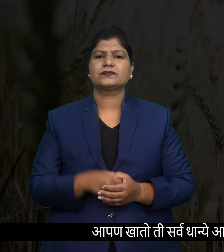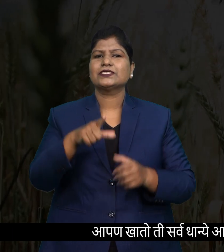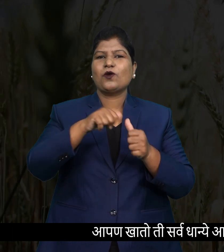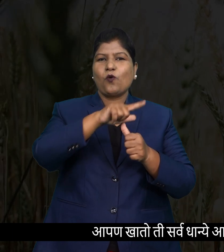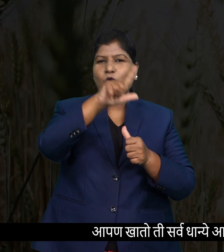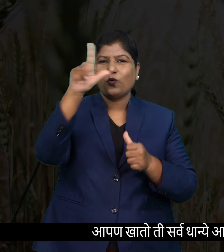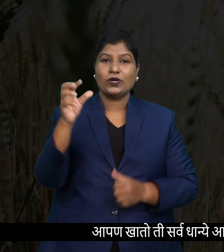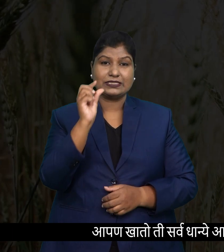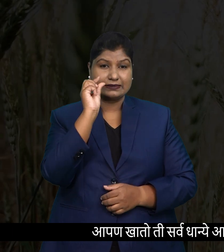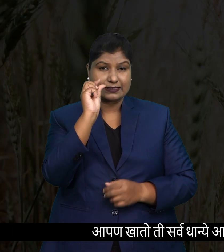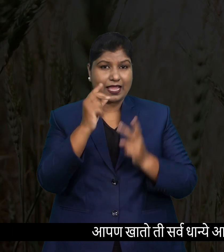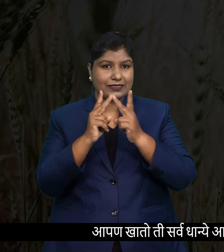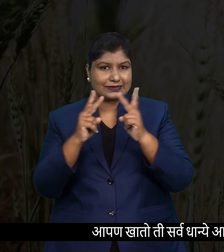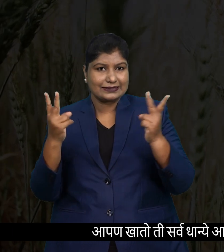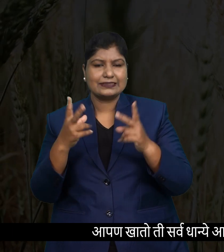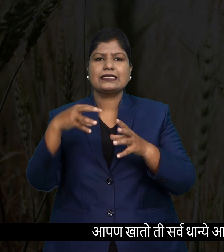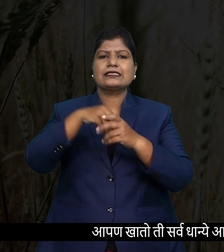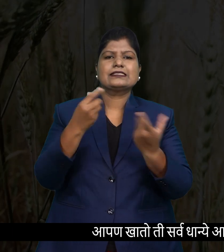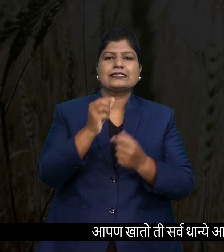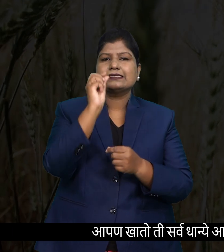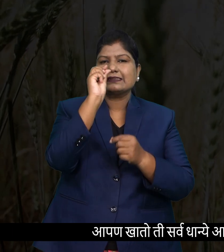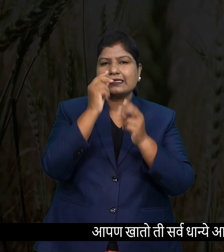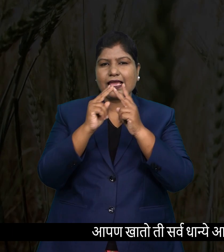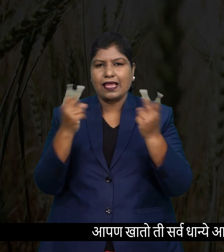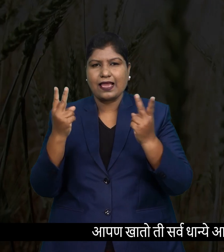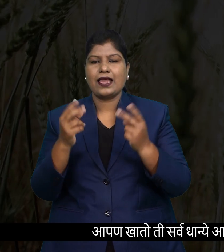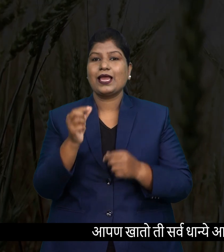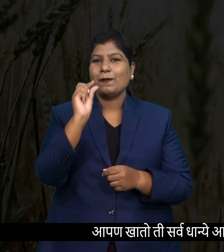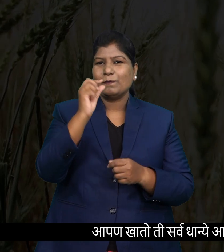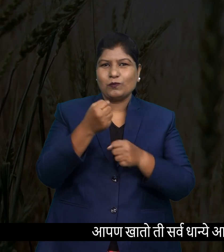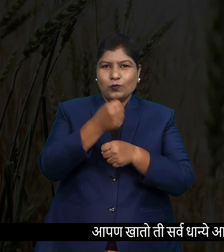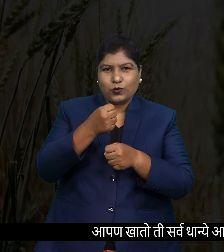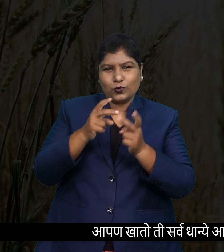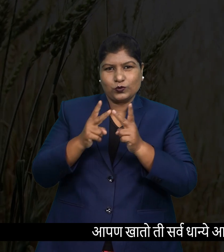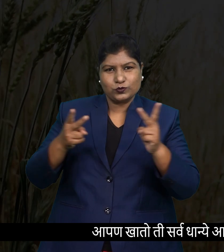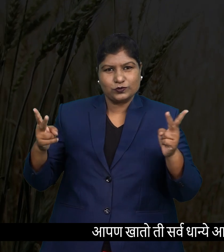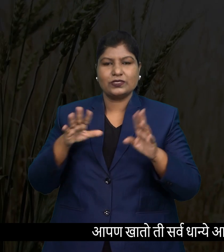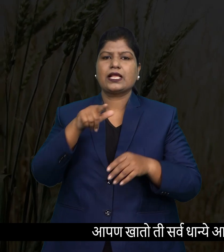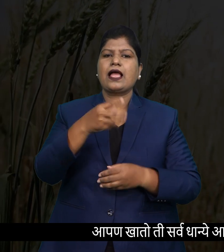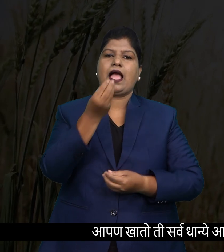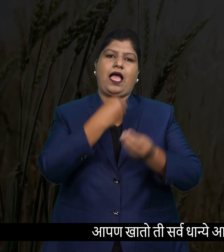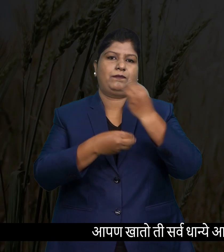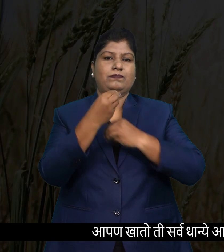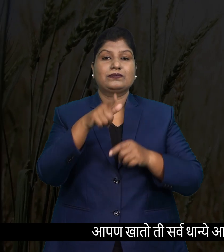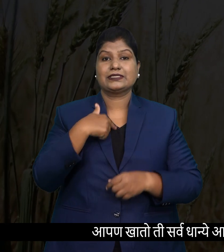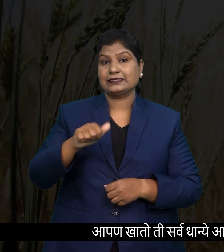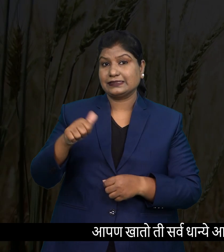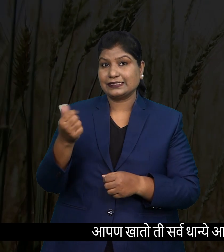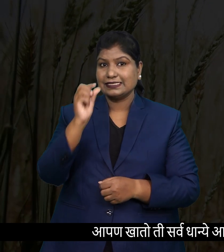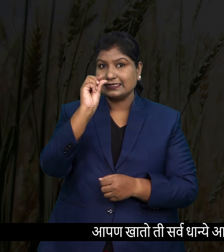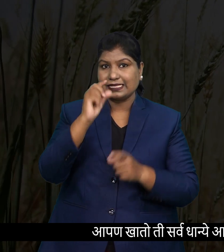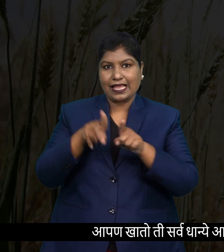आपण खातो ती सर्व धान्ये आणि कडधान्ये ही वनस्पतींच्या बिया असतात.